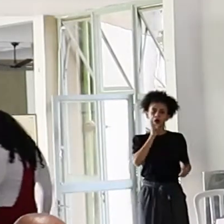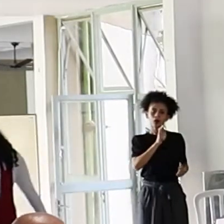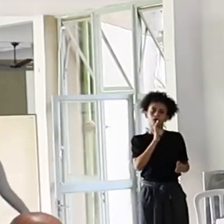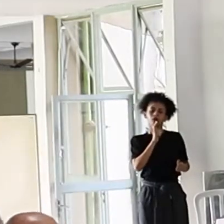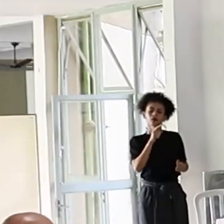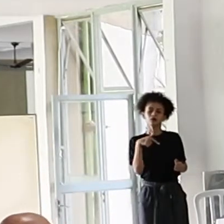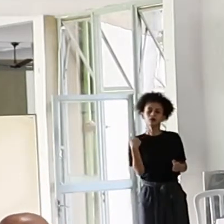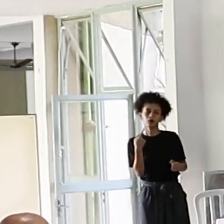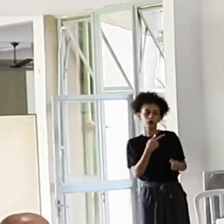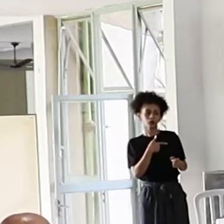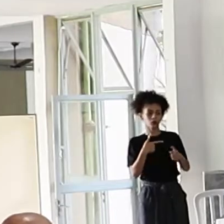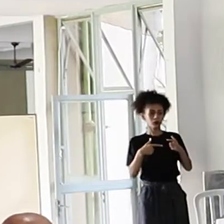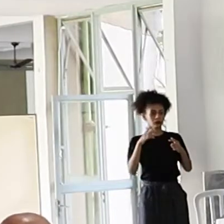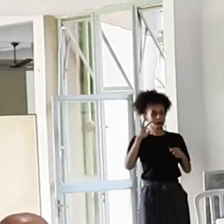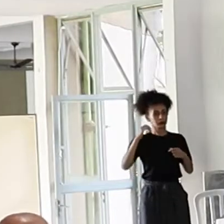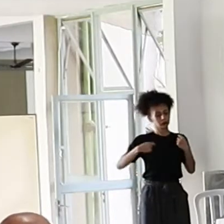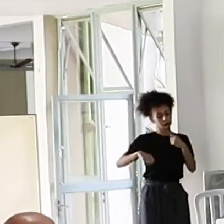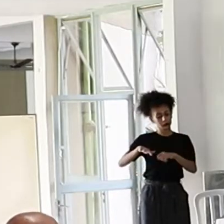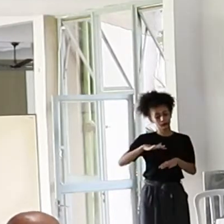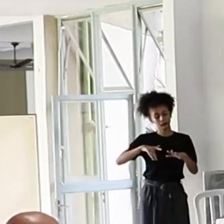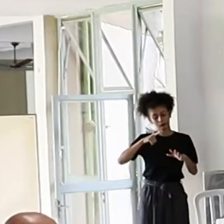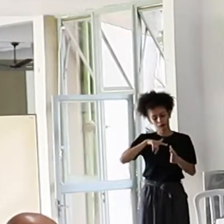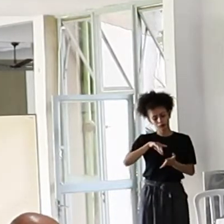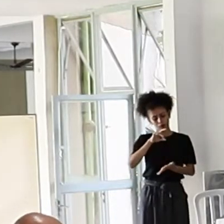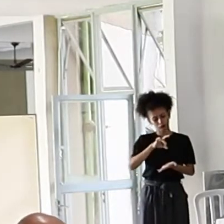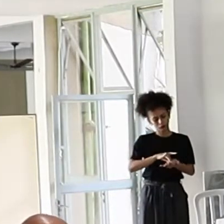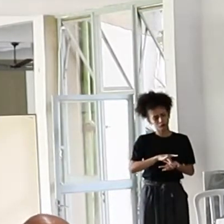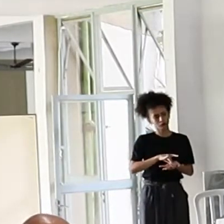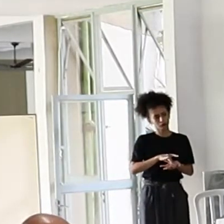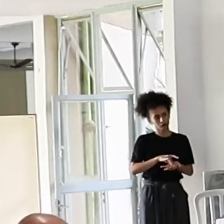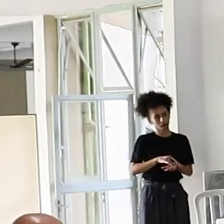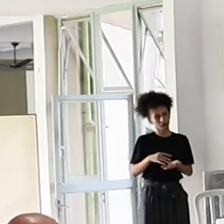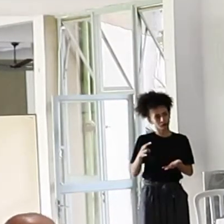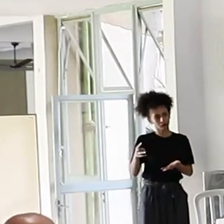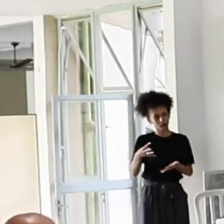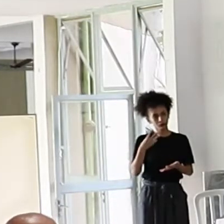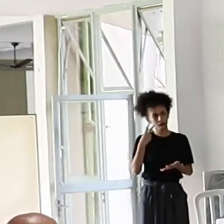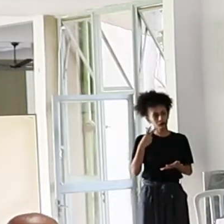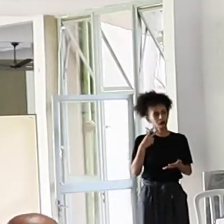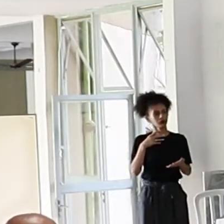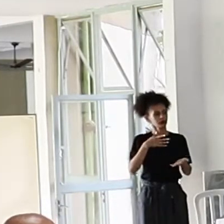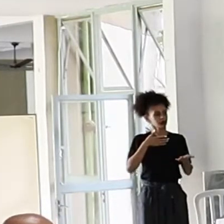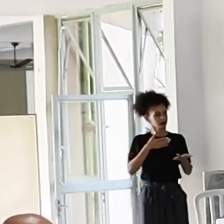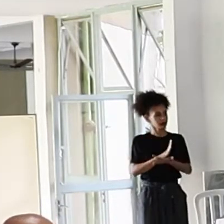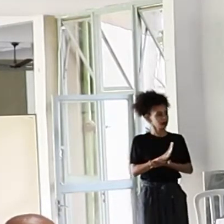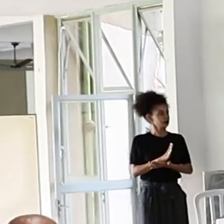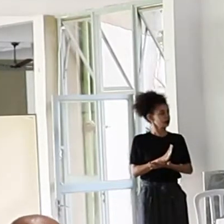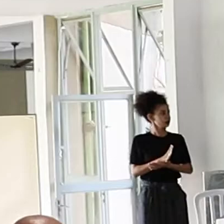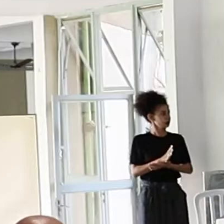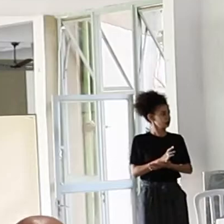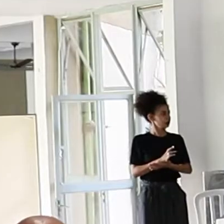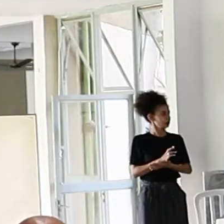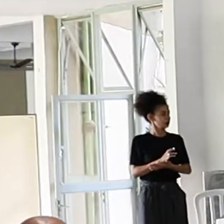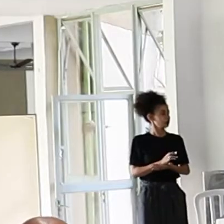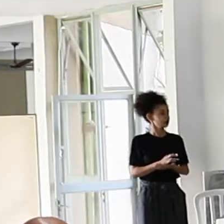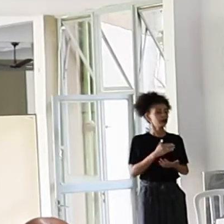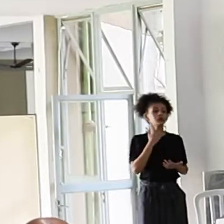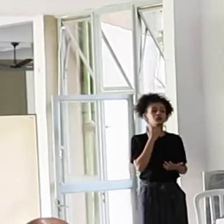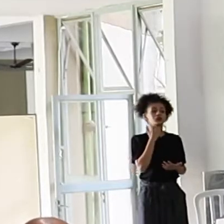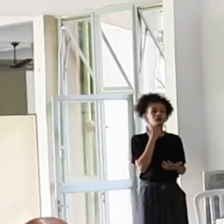até porque a gente que as nossas necessidades sejam de fato e ouvidas efetivadas as